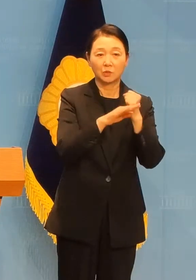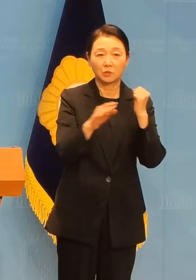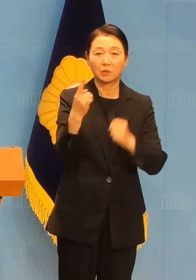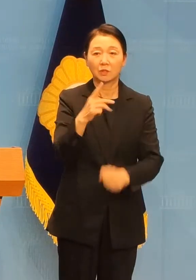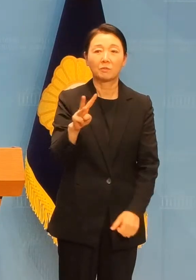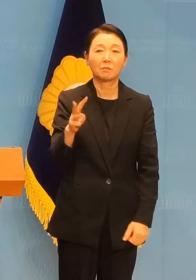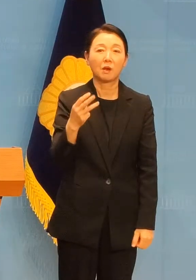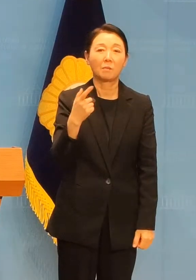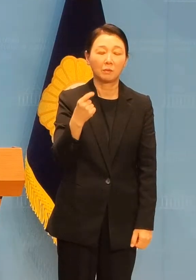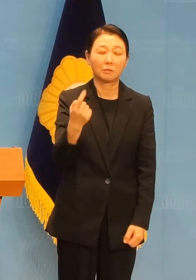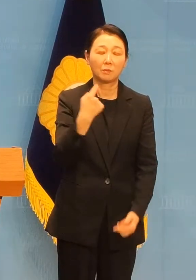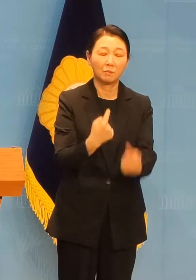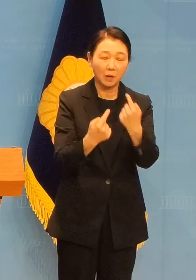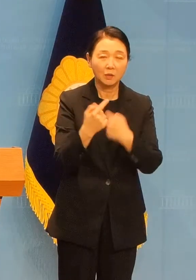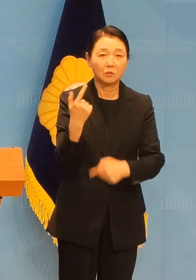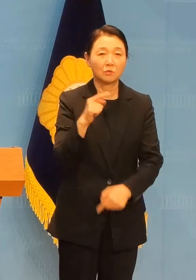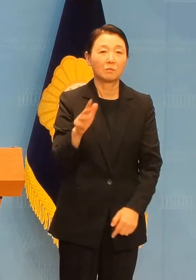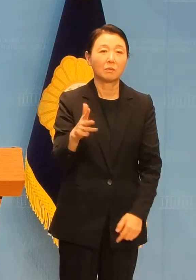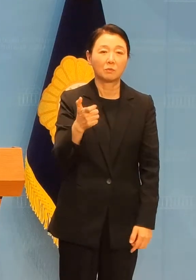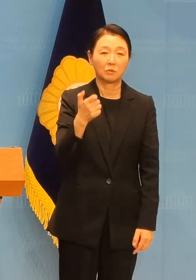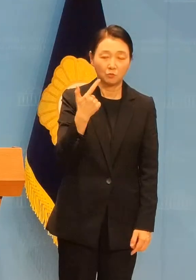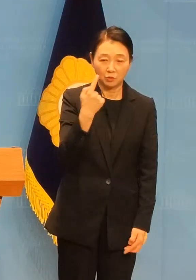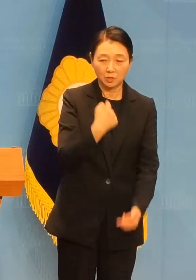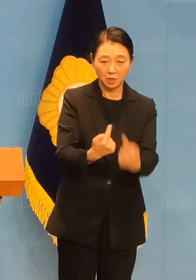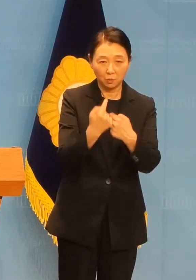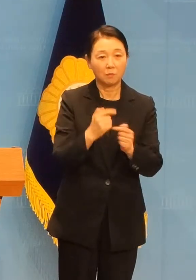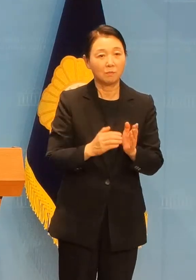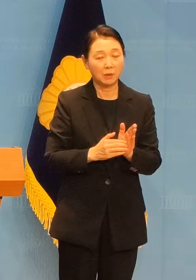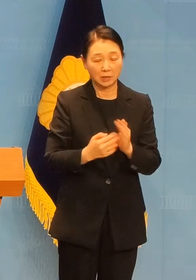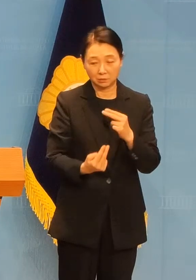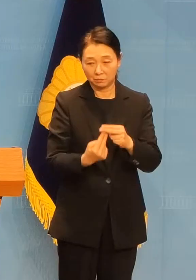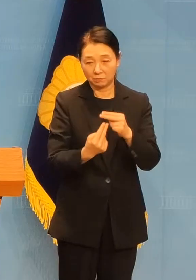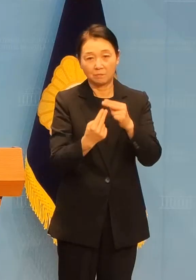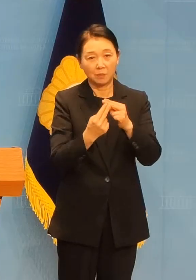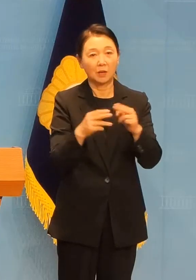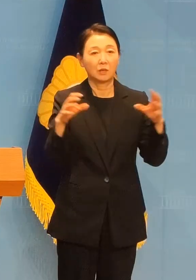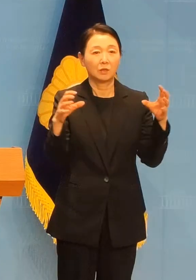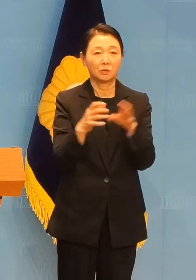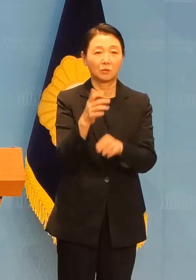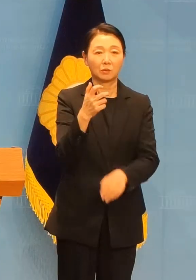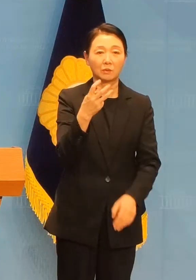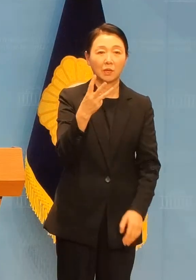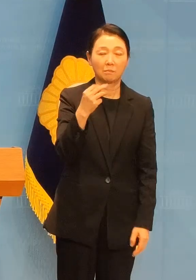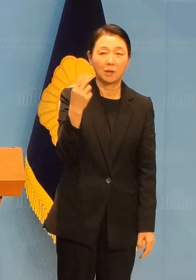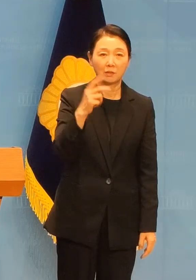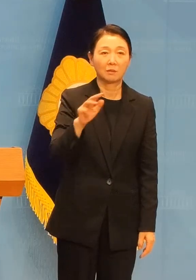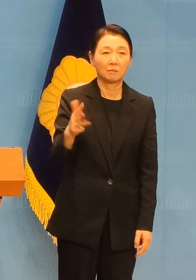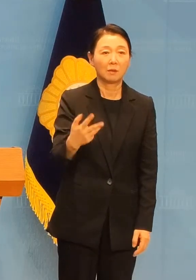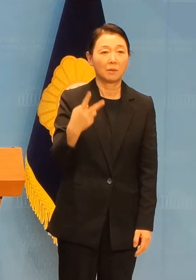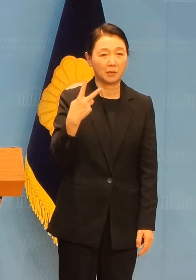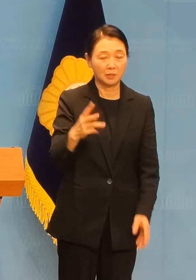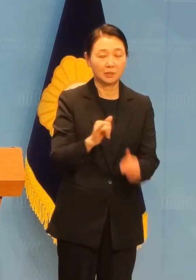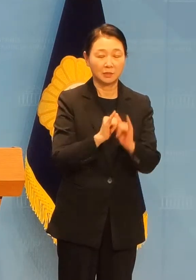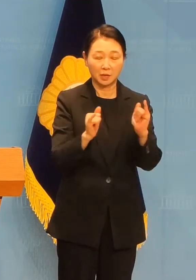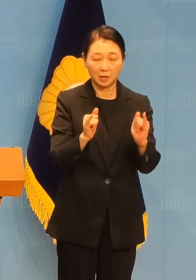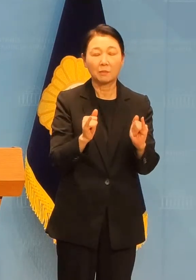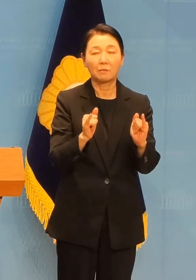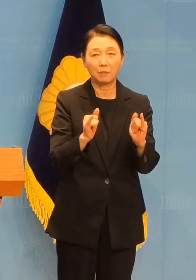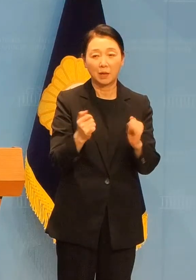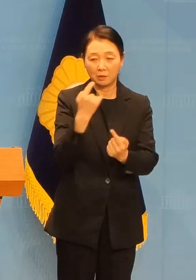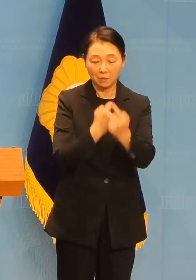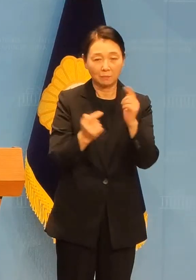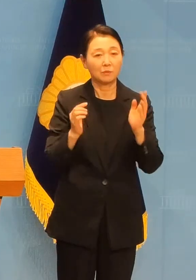방문하였고 646건의 제보가 접수되었습니다. 누적 건수로는 총 73만 2,802명이 민주파출소를